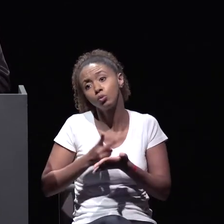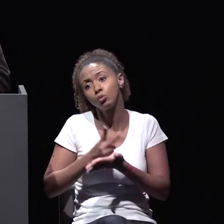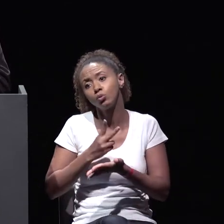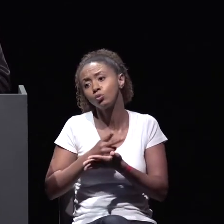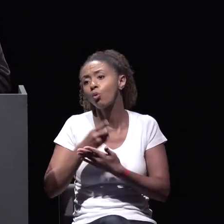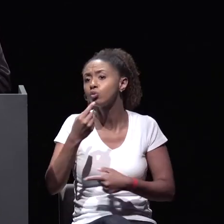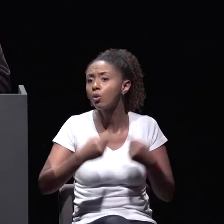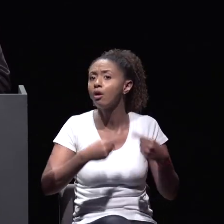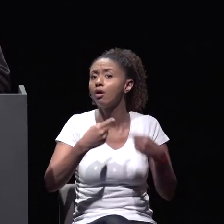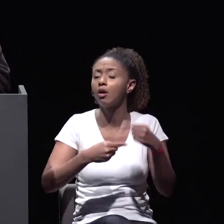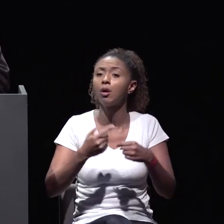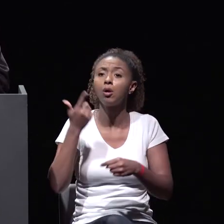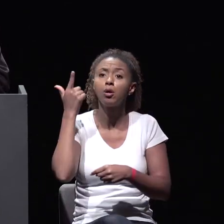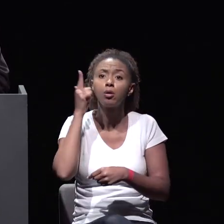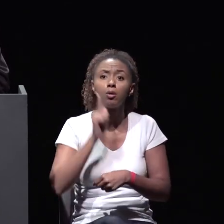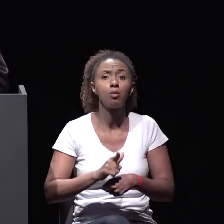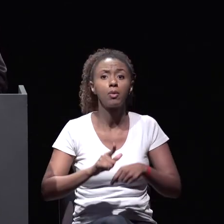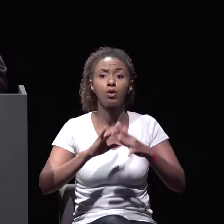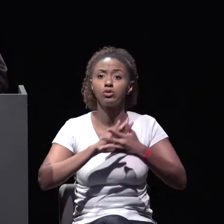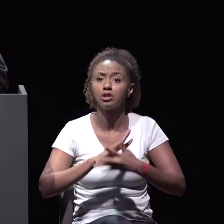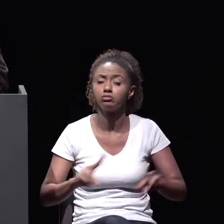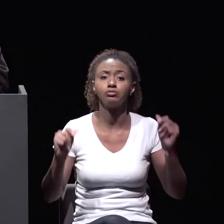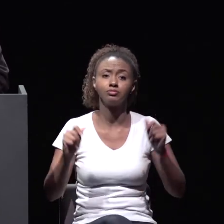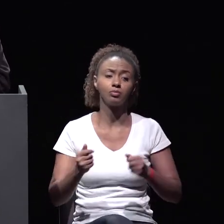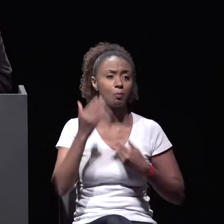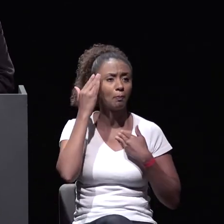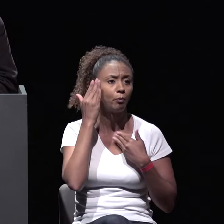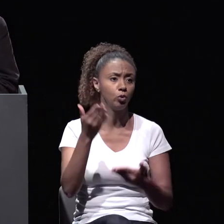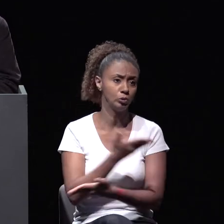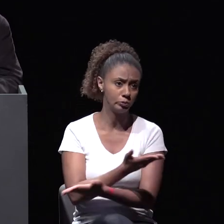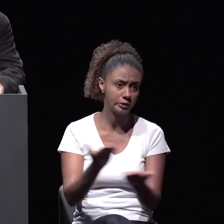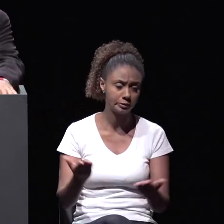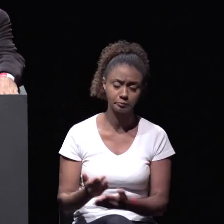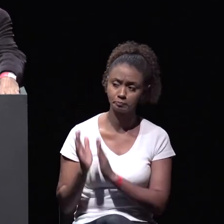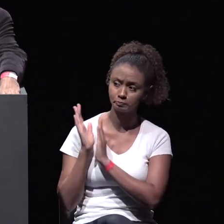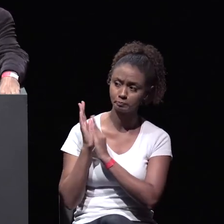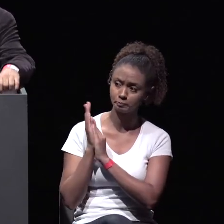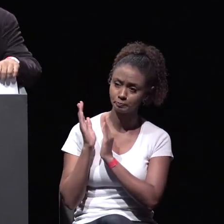reveja e desfaça situação muito obrigado a todos vocês